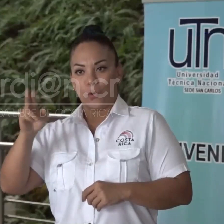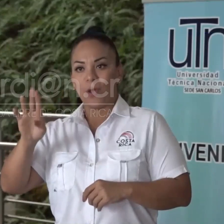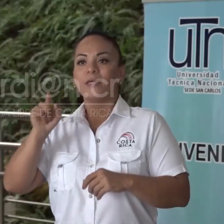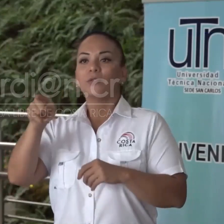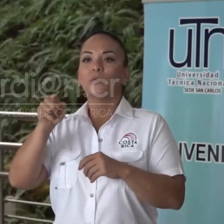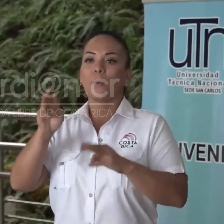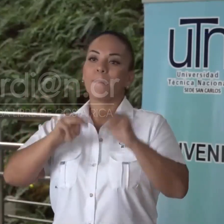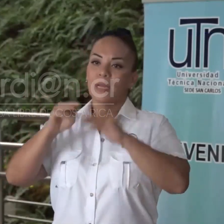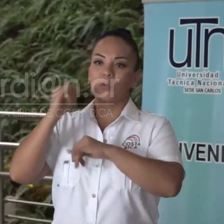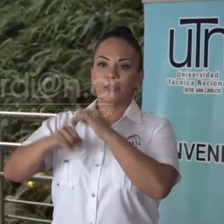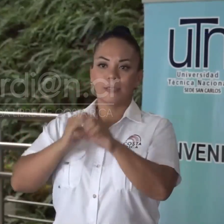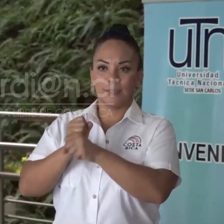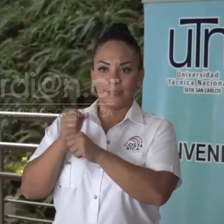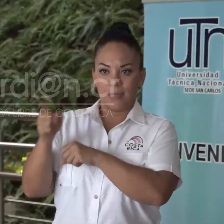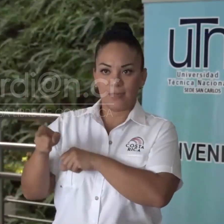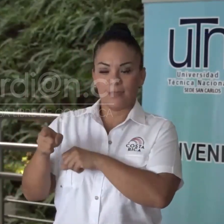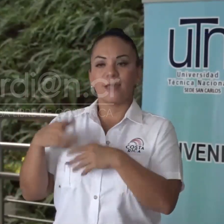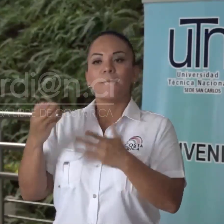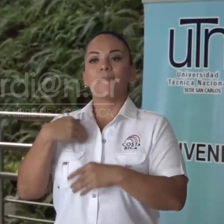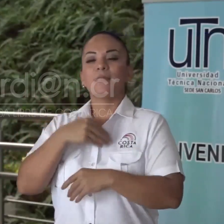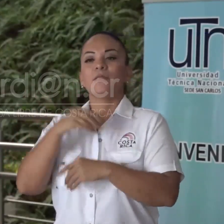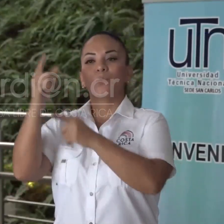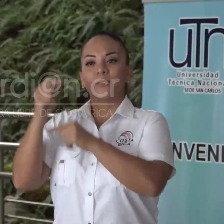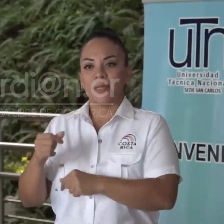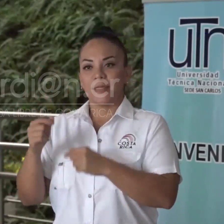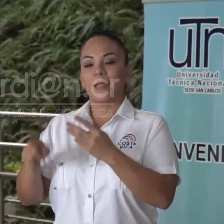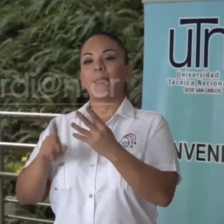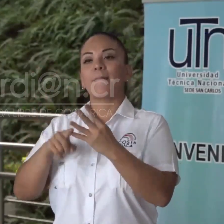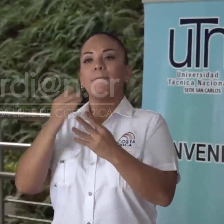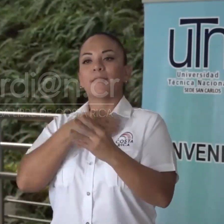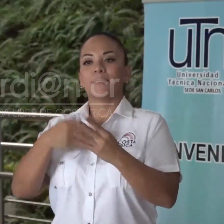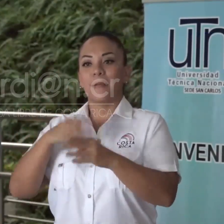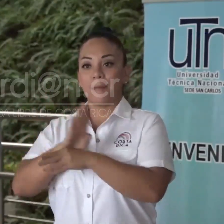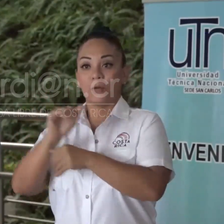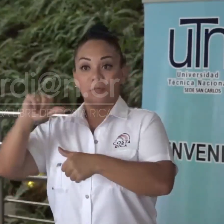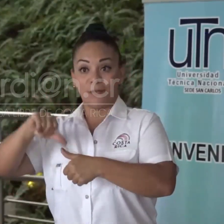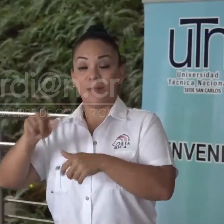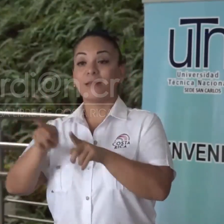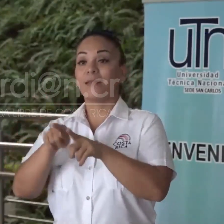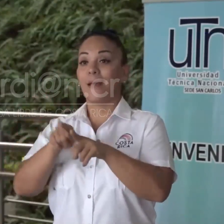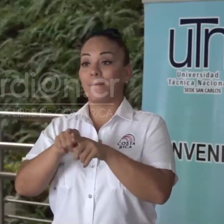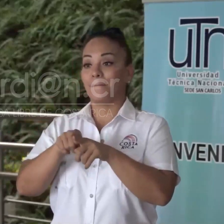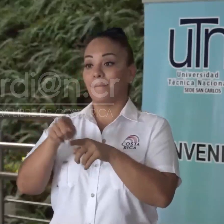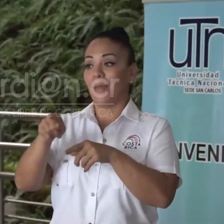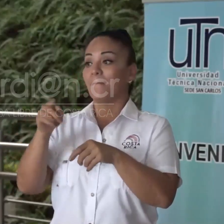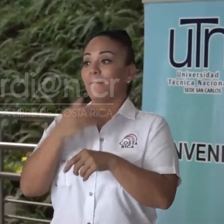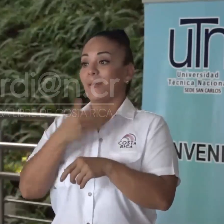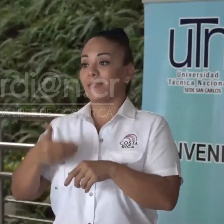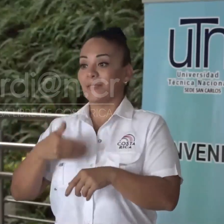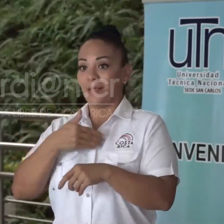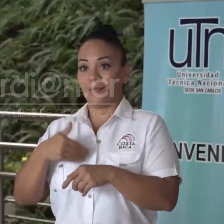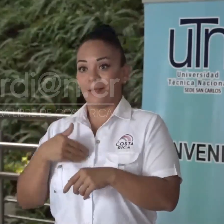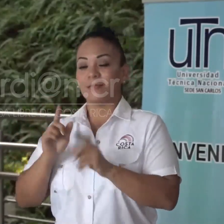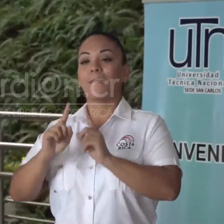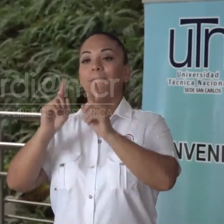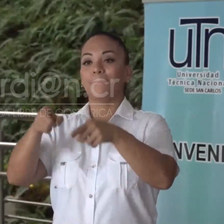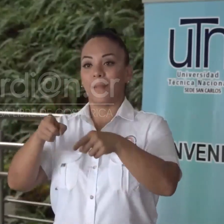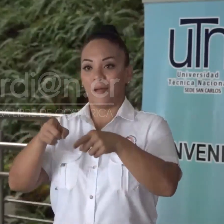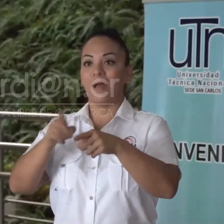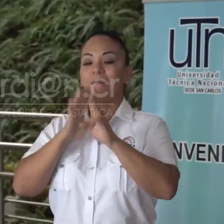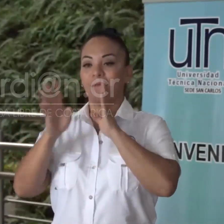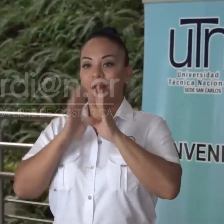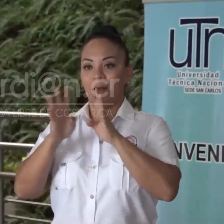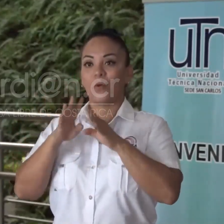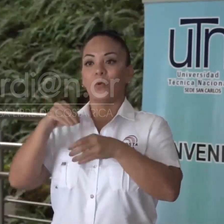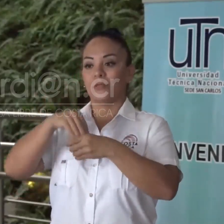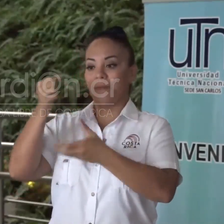en mercados internacionales, donde el ministro de Hacienda, el presidente del Banco Central, y hay veces hasta los presidentes van a hablar con los